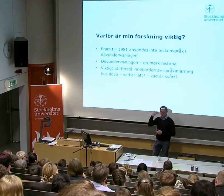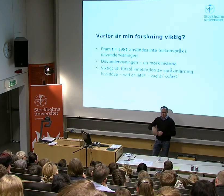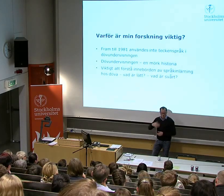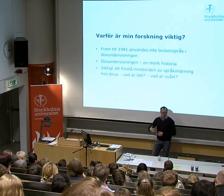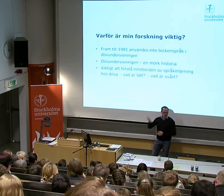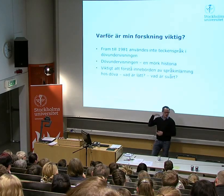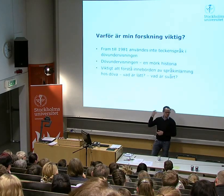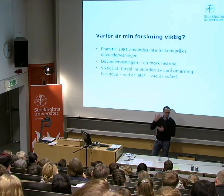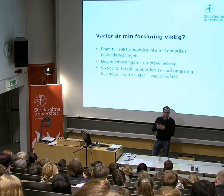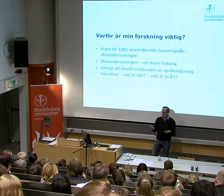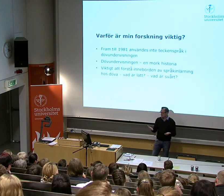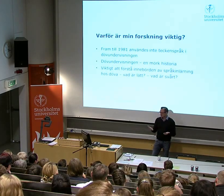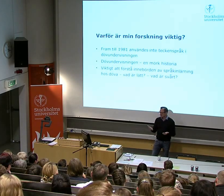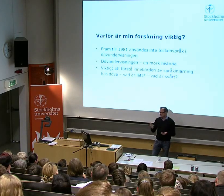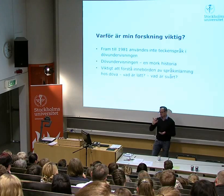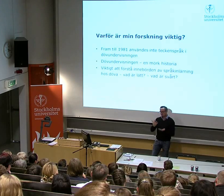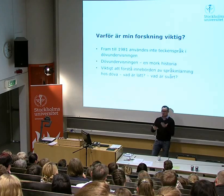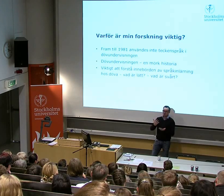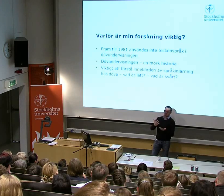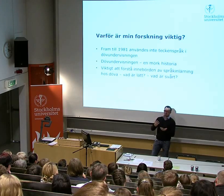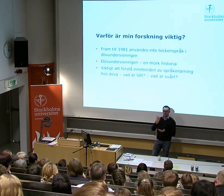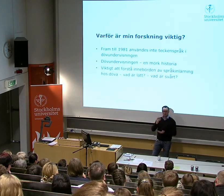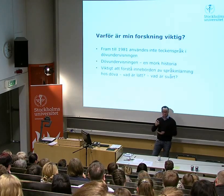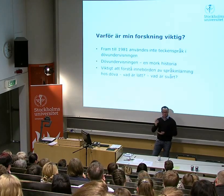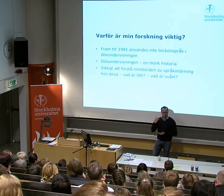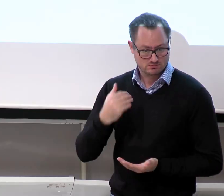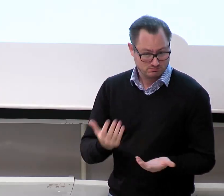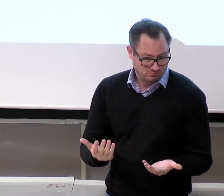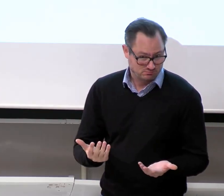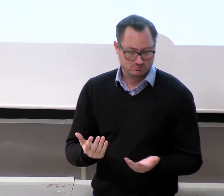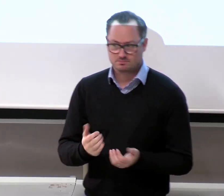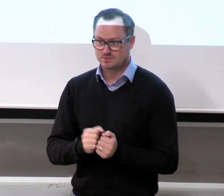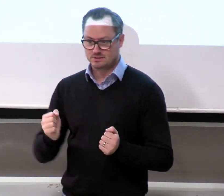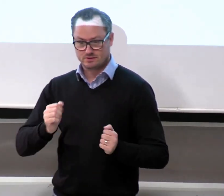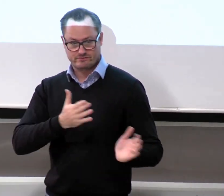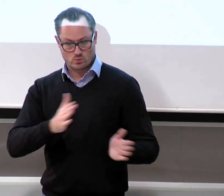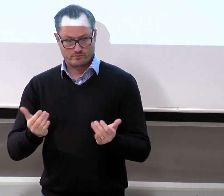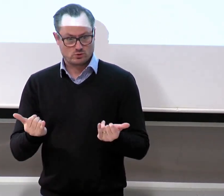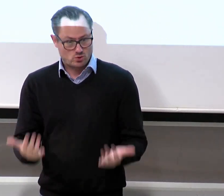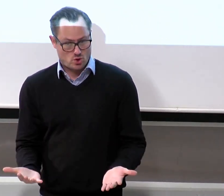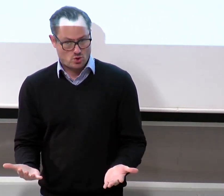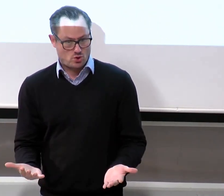...1981 är ju inte så fantastiskt länge sedan. Det är 30 år sedan ungefär. Eller det är 30 år sedan.